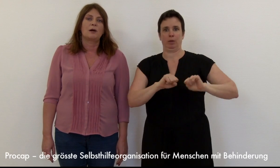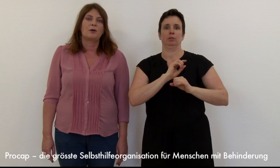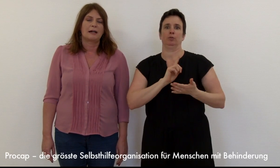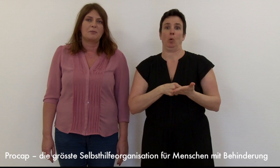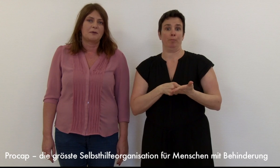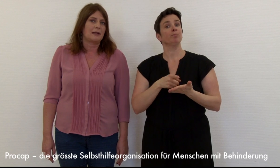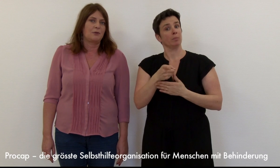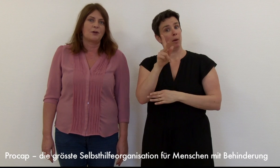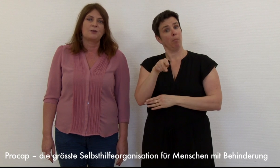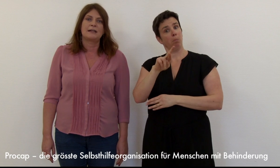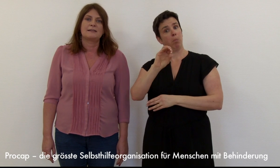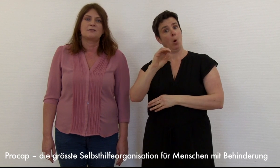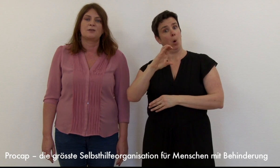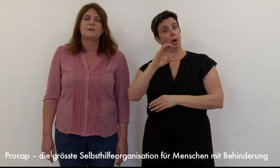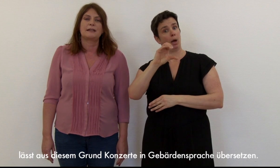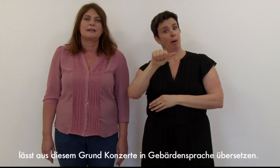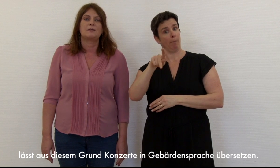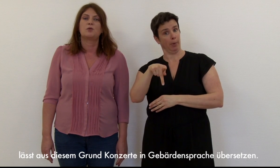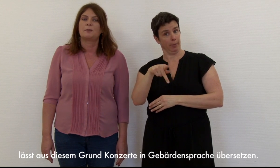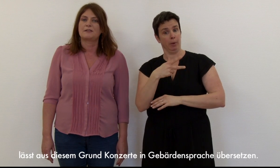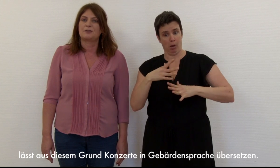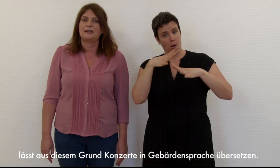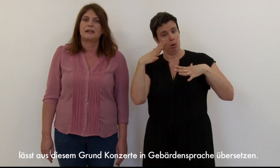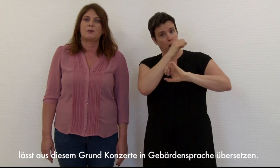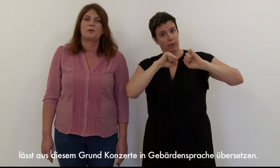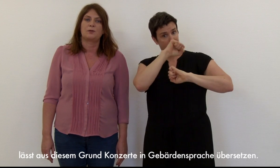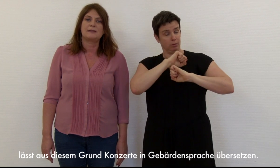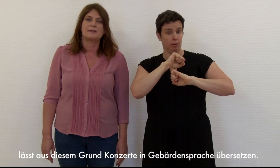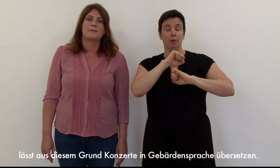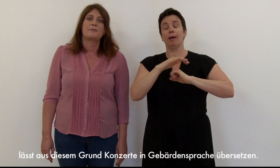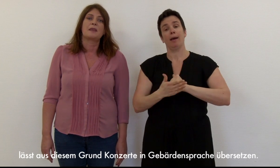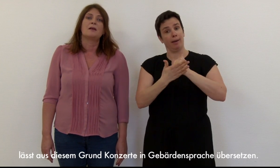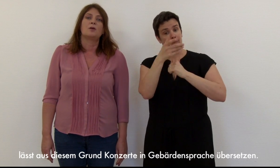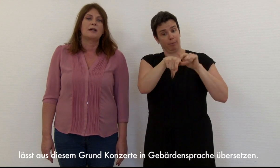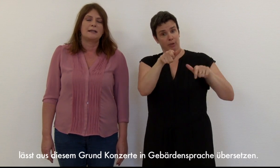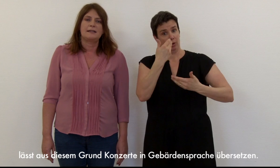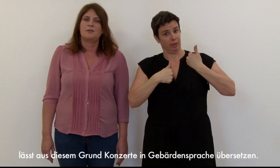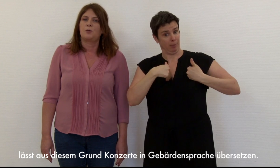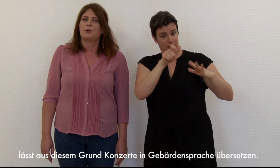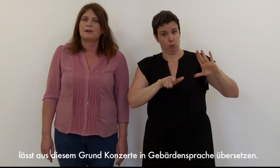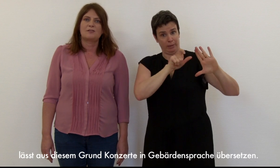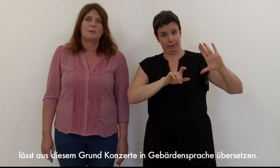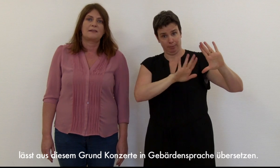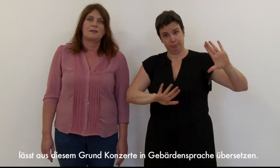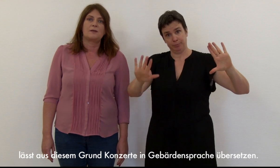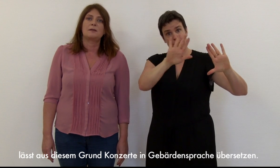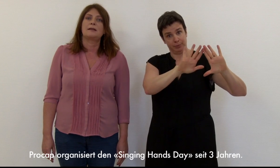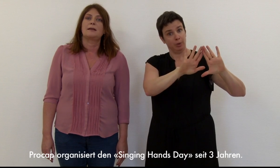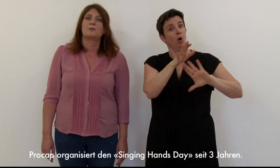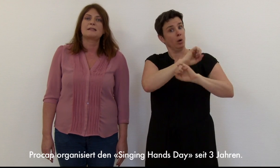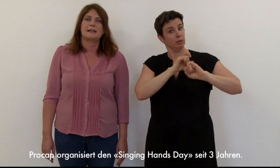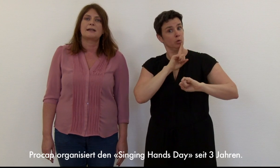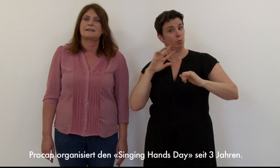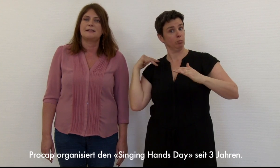C'est pourquoi Procap, la plus grande organisation d'entraide pour personnes handicapées en Suisse, organise depuis trois ans maintenant